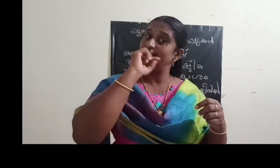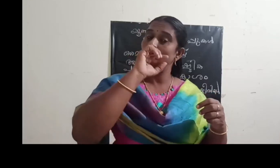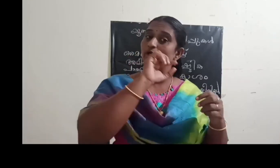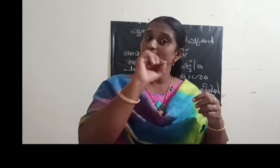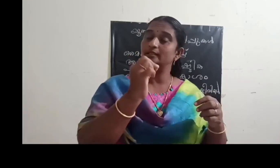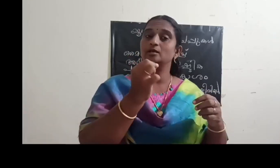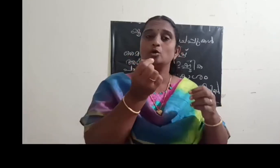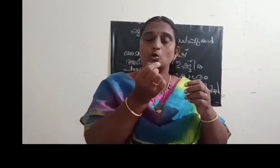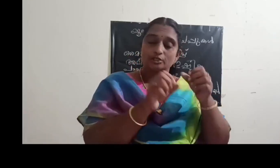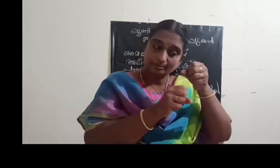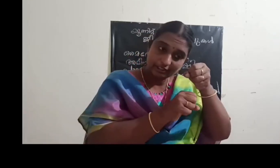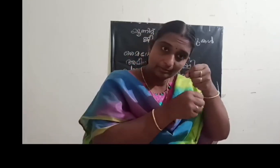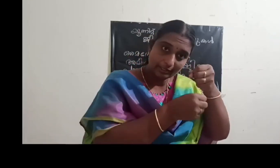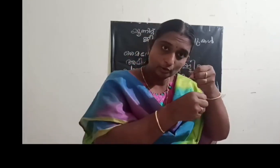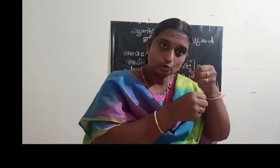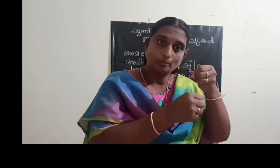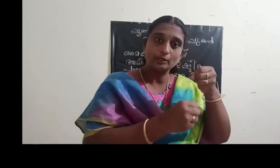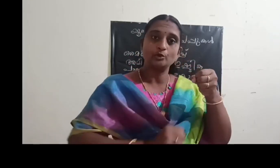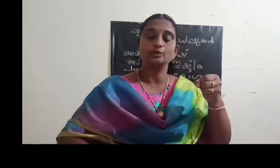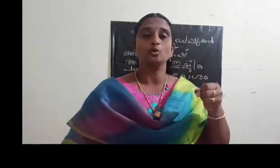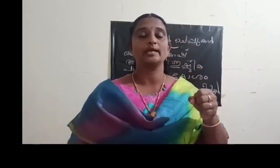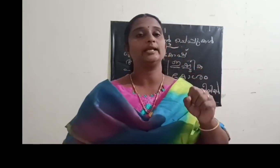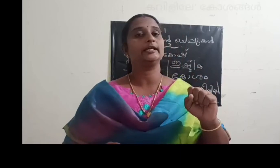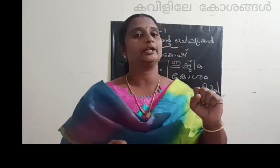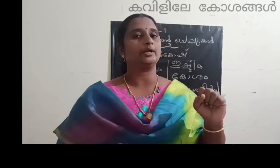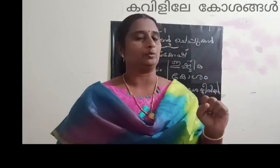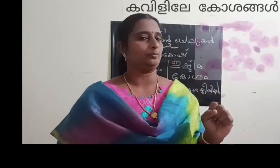കവിളിന്റെ ഉള്ളിൽ നിന്ന് കോശമെടുത്ത് മൈക്രോസ്കോപ്പിൽ കൂടി നോക്കിയാൽ ഇങ്ങനെ ഉണ്ടാവും